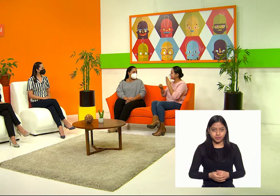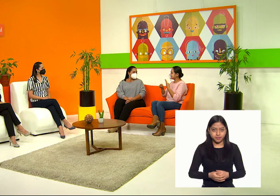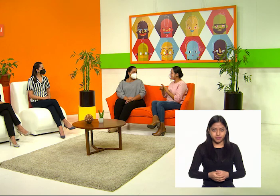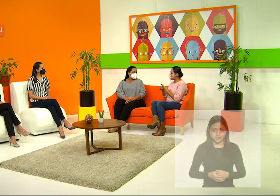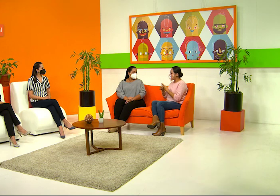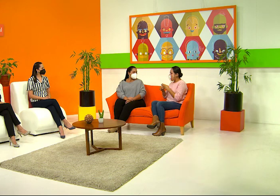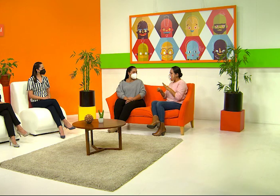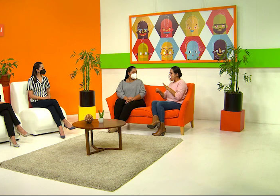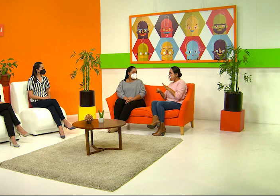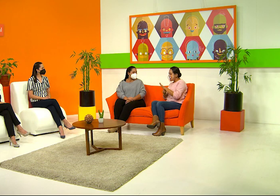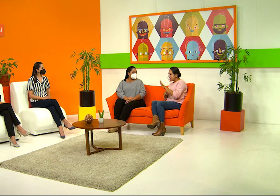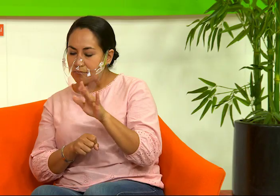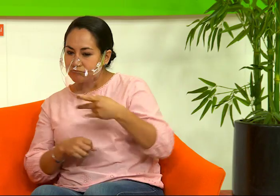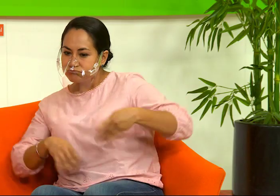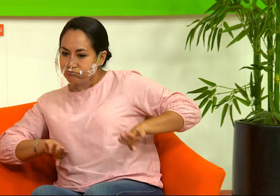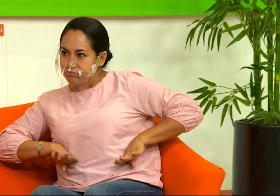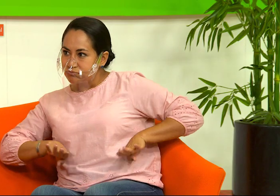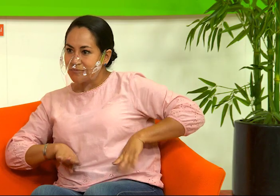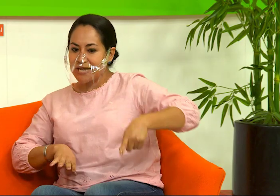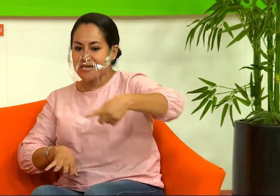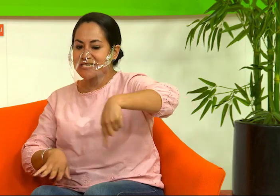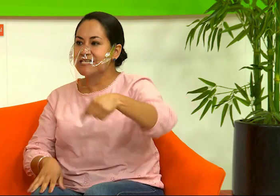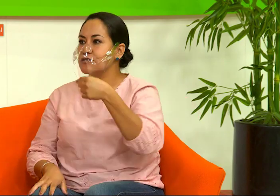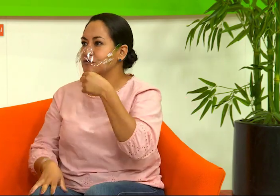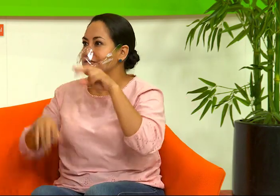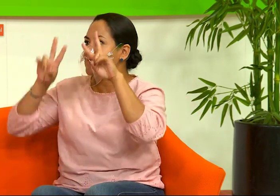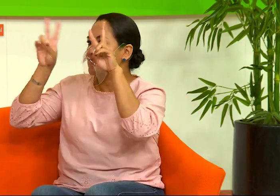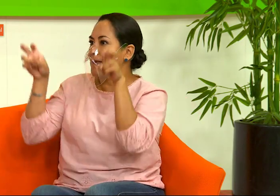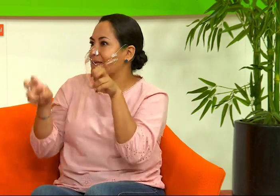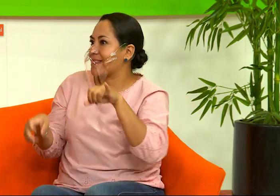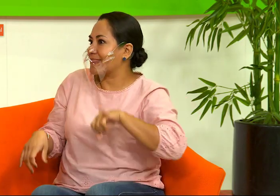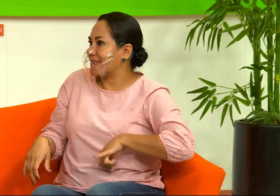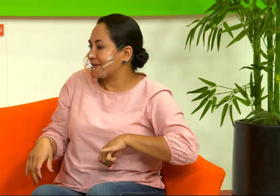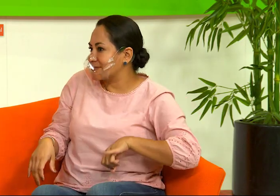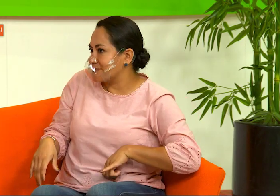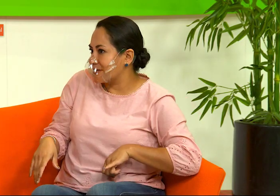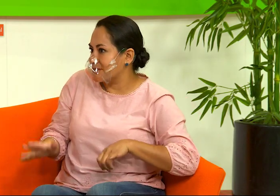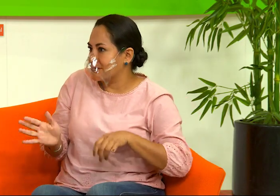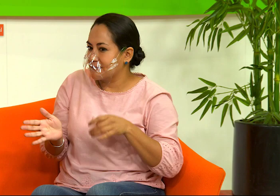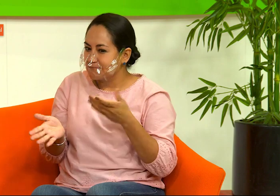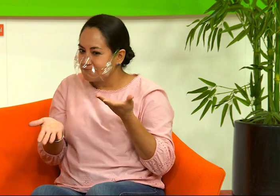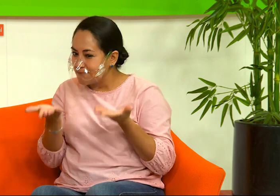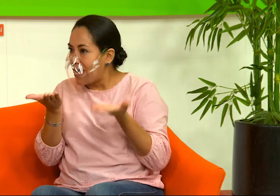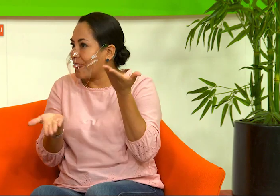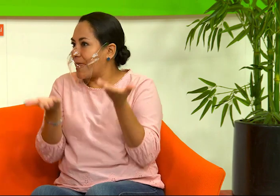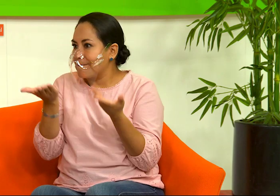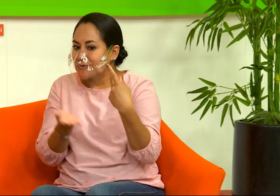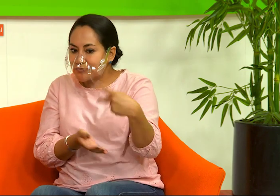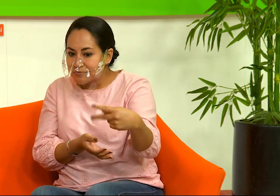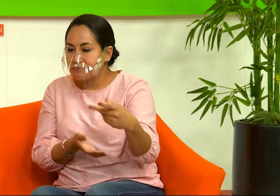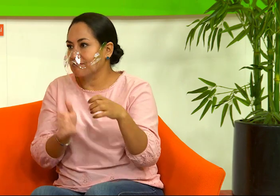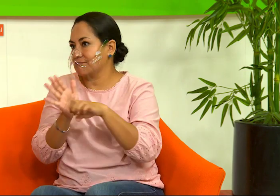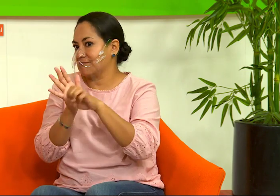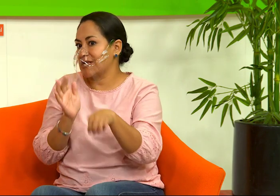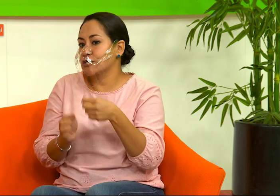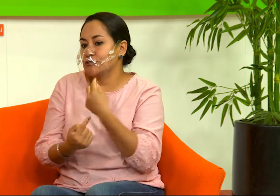Bueno, el instructor sordo es el responsable también de darse cuenta cuáles son los temas que le interesan a las y los alumnos.